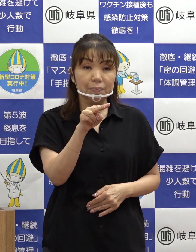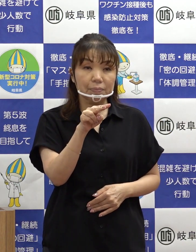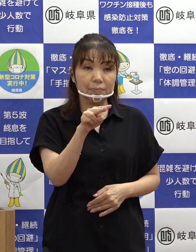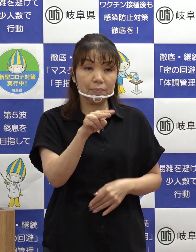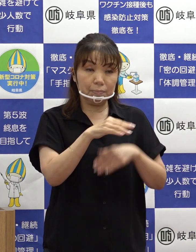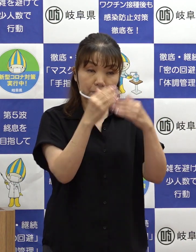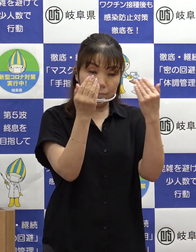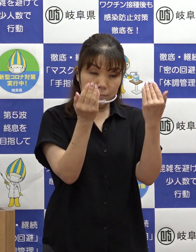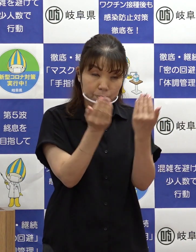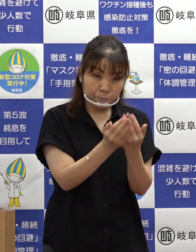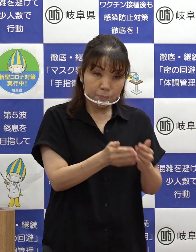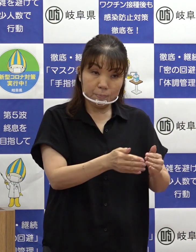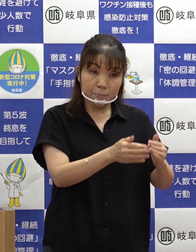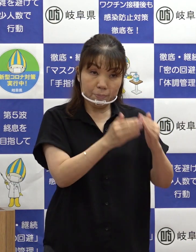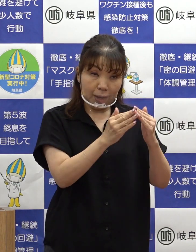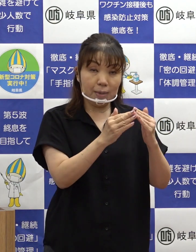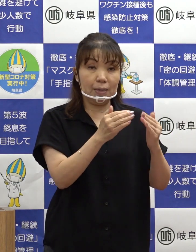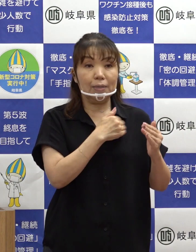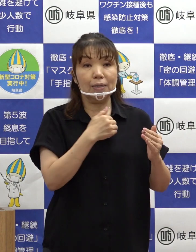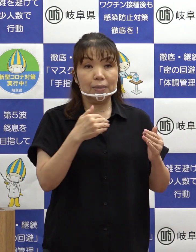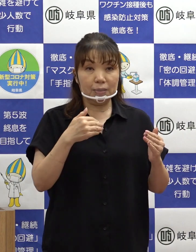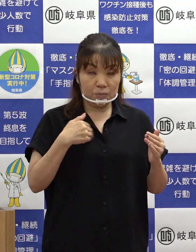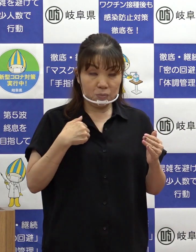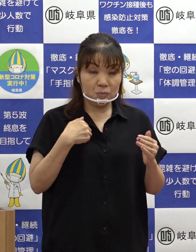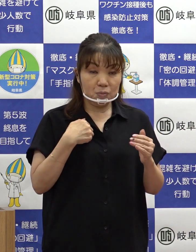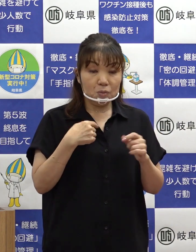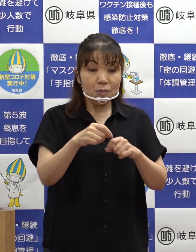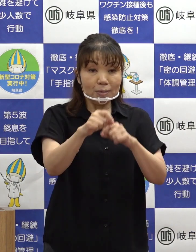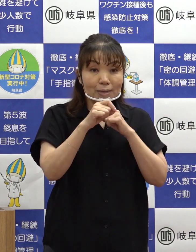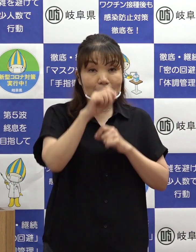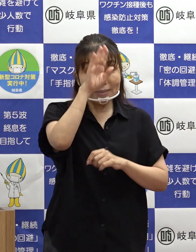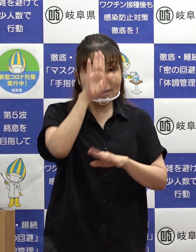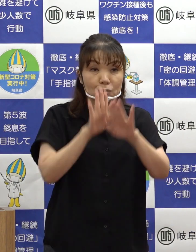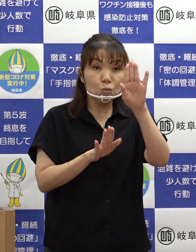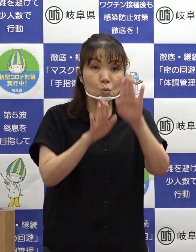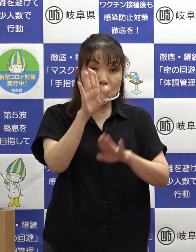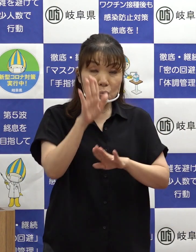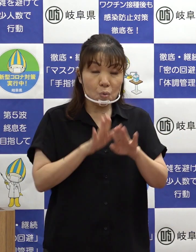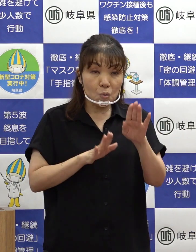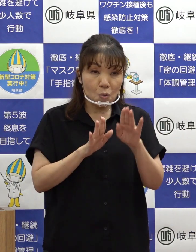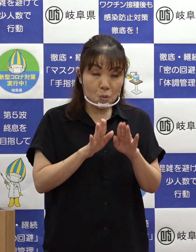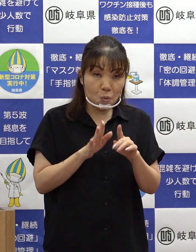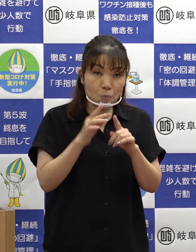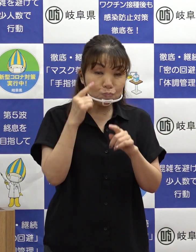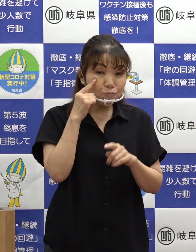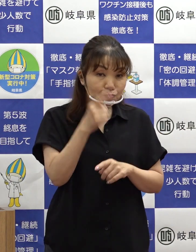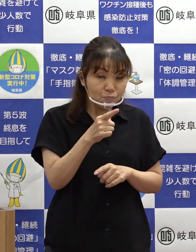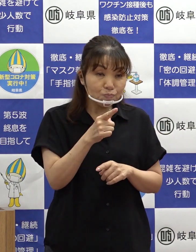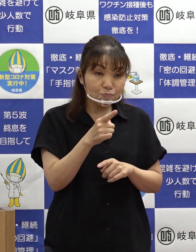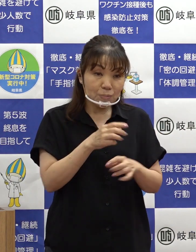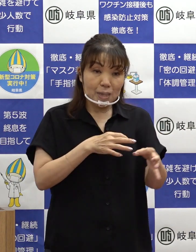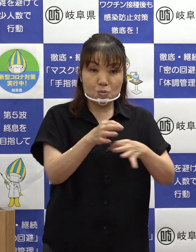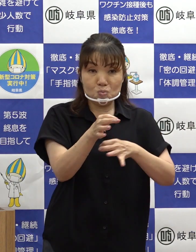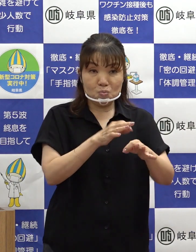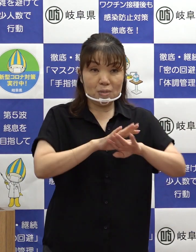完全に設置を終えるということで、感染状況を踏まえて運用を開始したいということでございます。